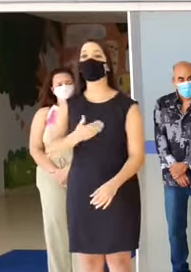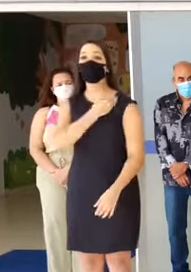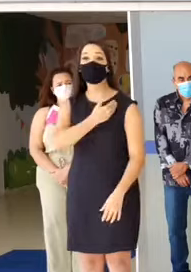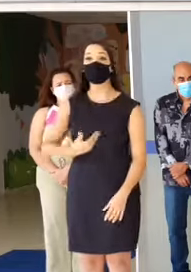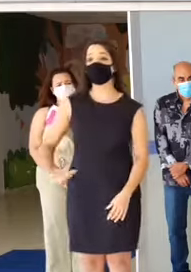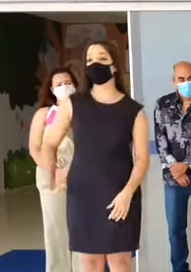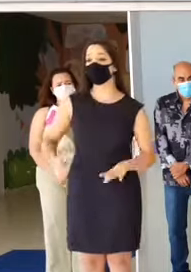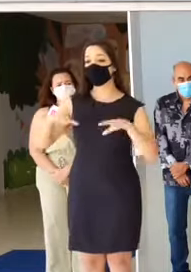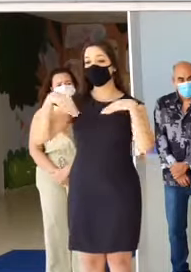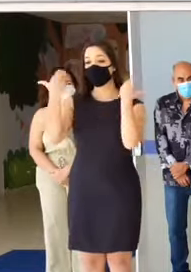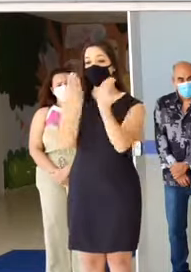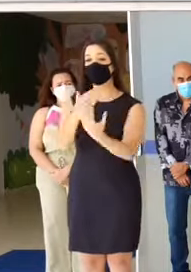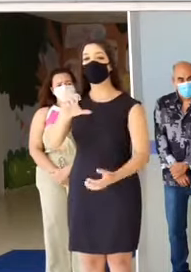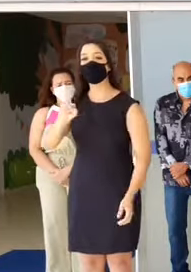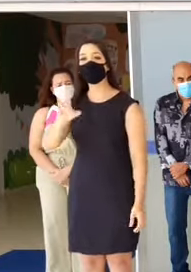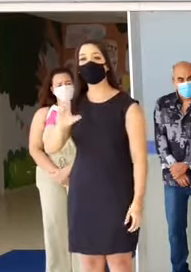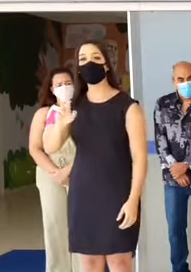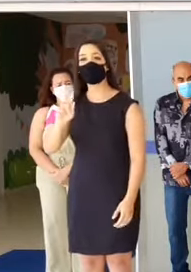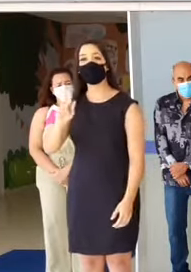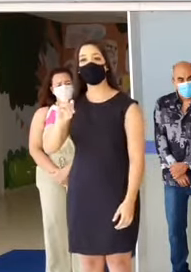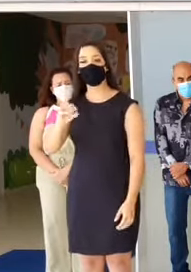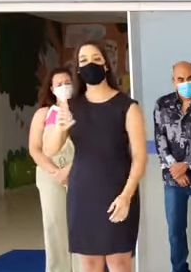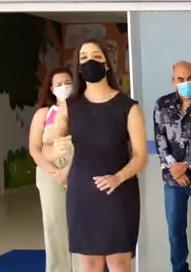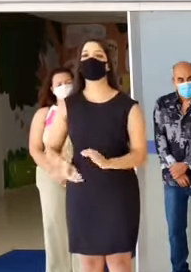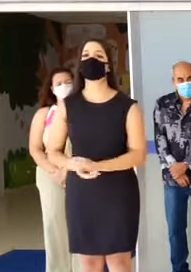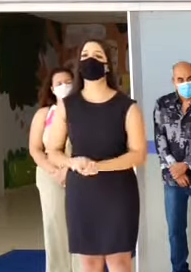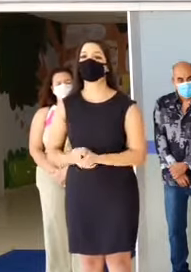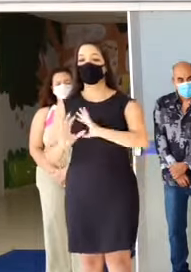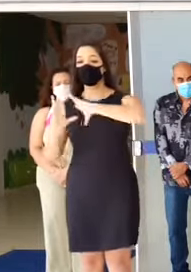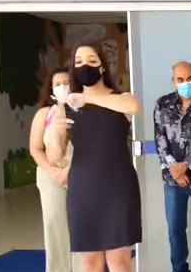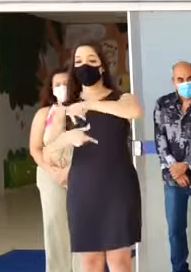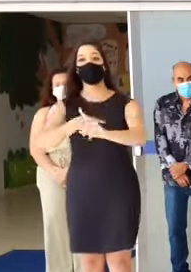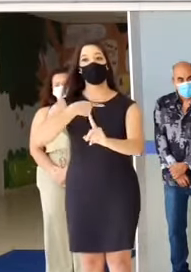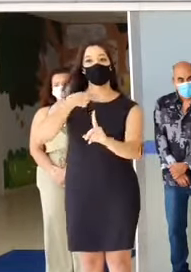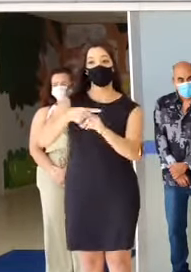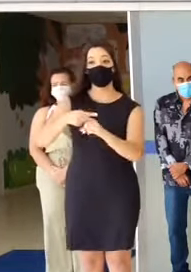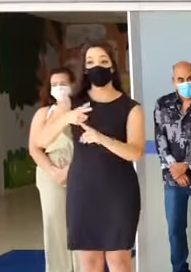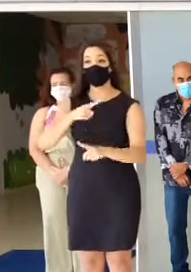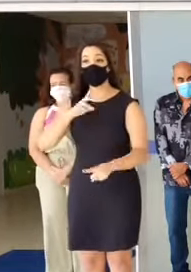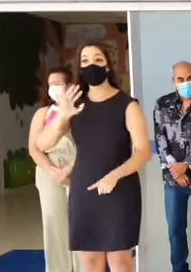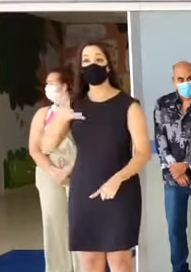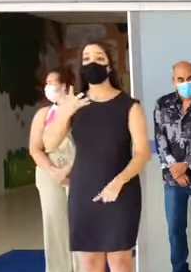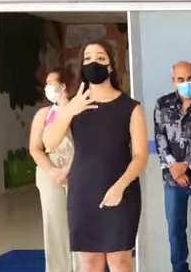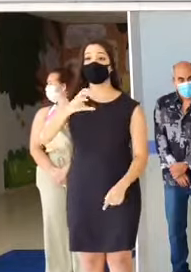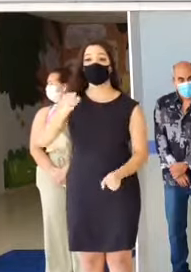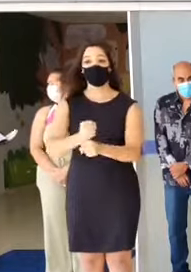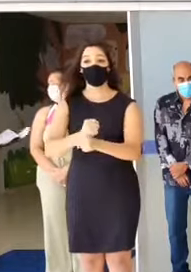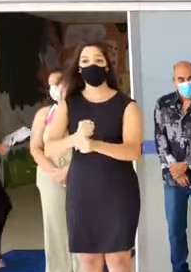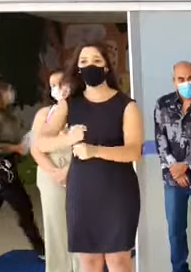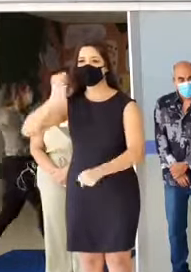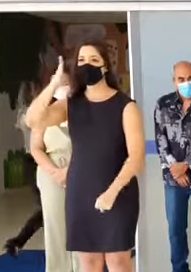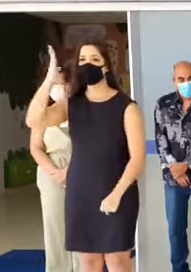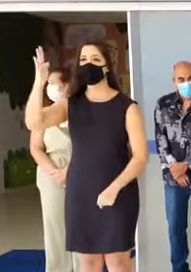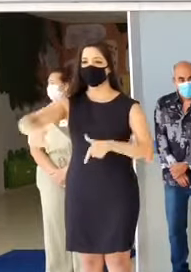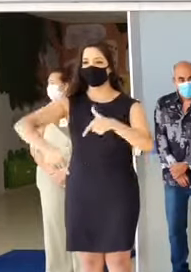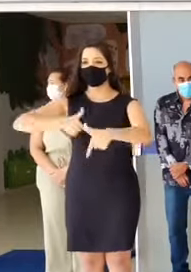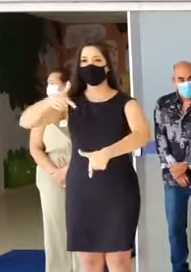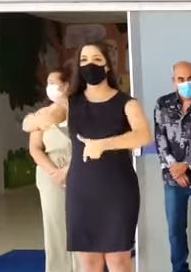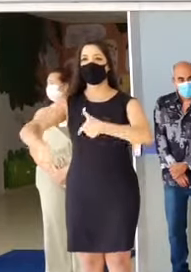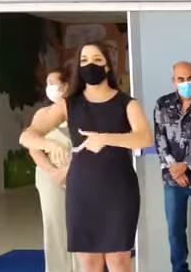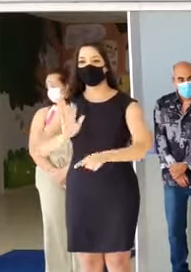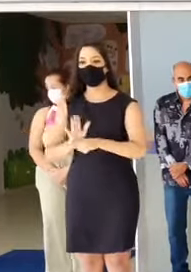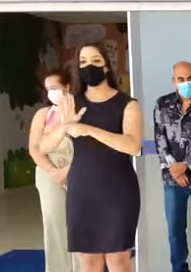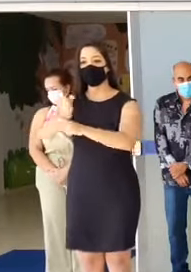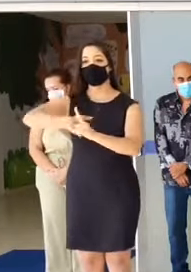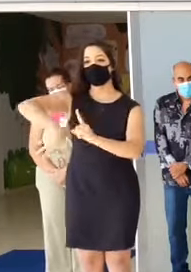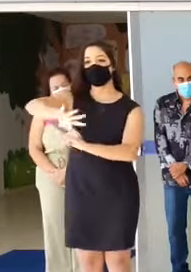Câmara, Sérgio do Bom Preço. A Missão Sal da Terra está completando 40 anos de atividades ininterruptas em favor